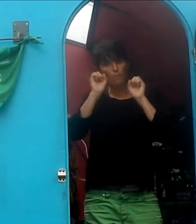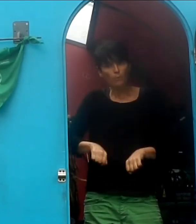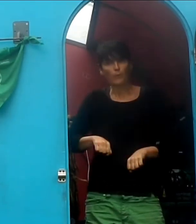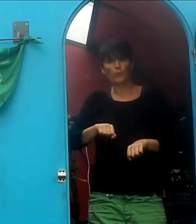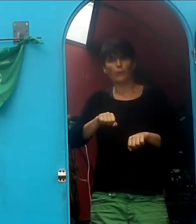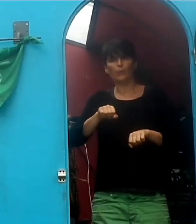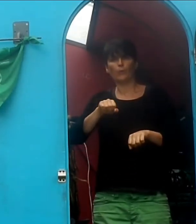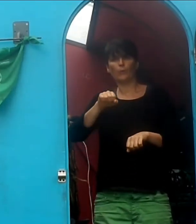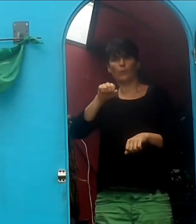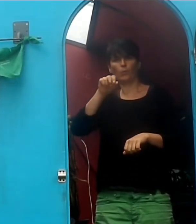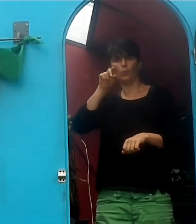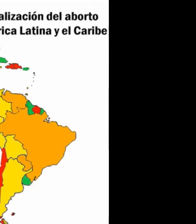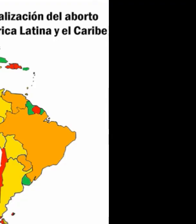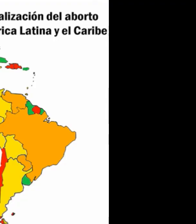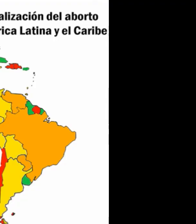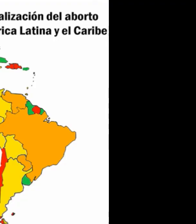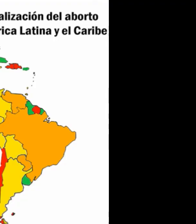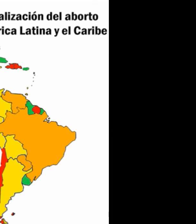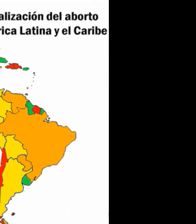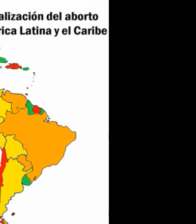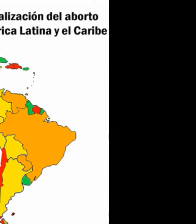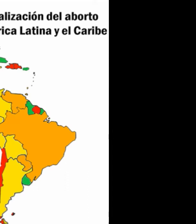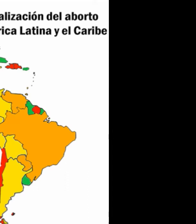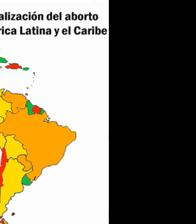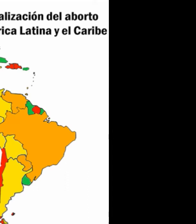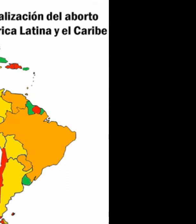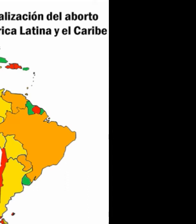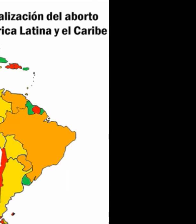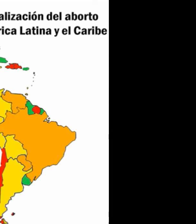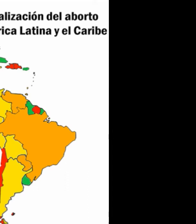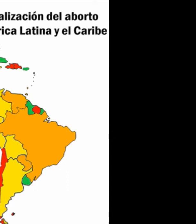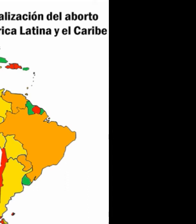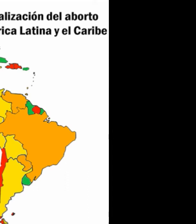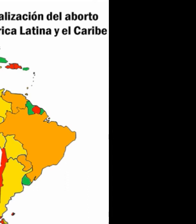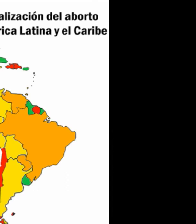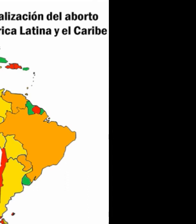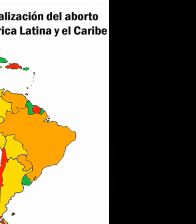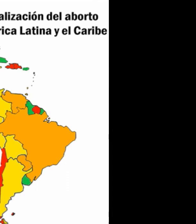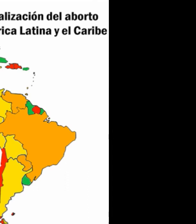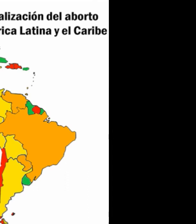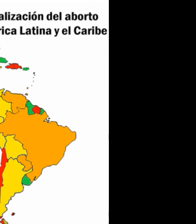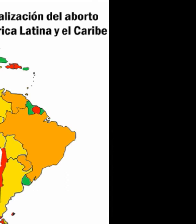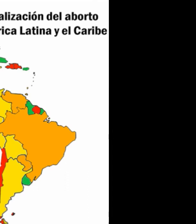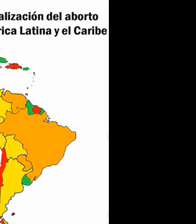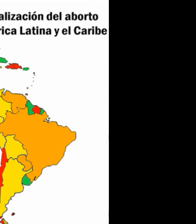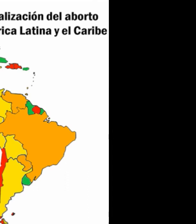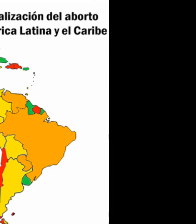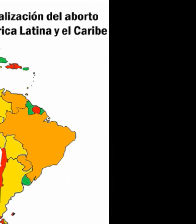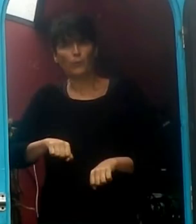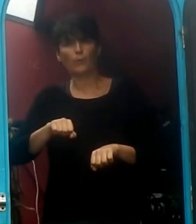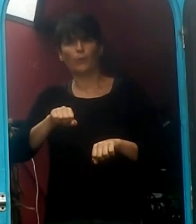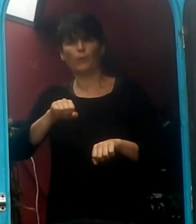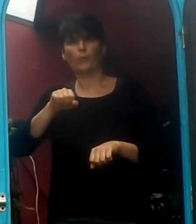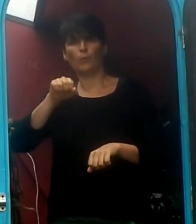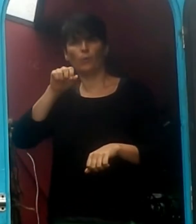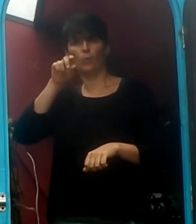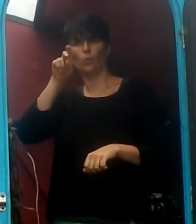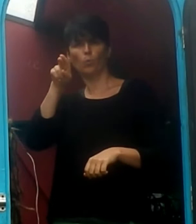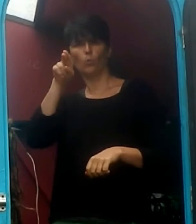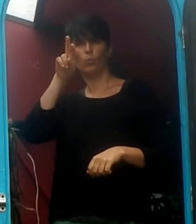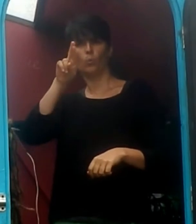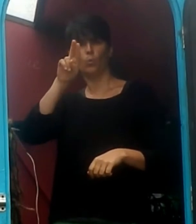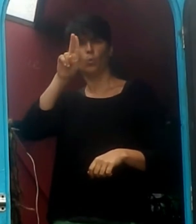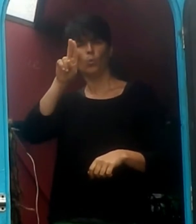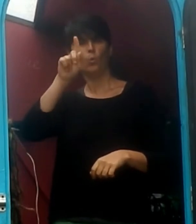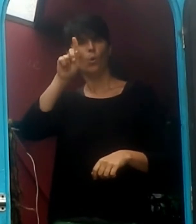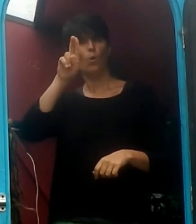légalement, c'est l'Uruguay, Cuba, la Guyane française, la